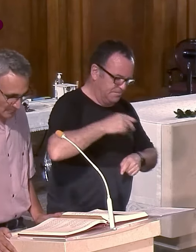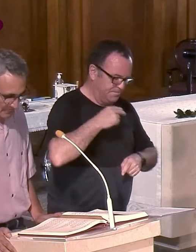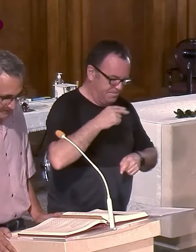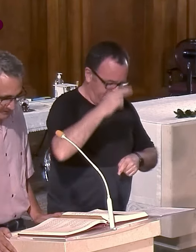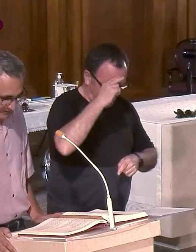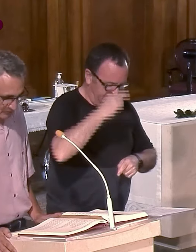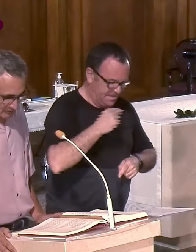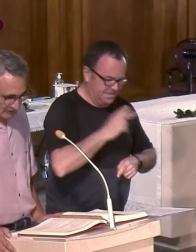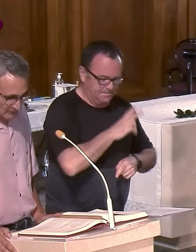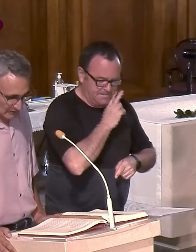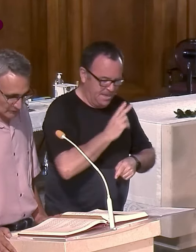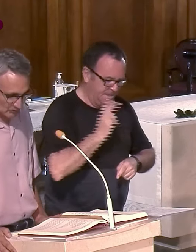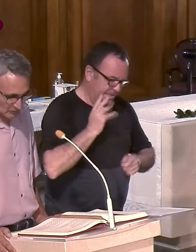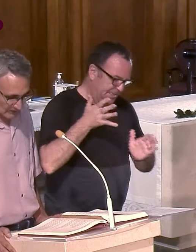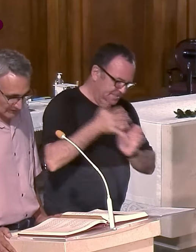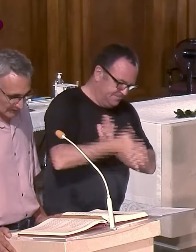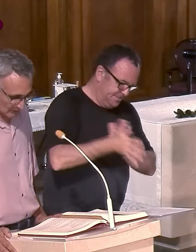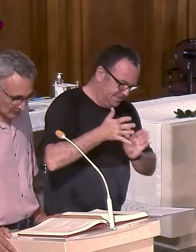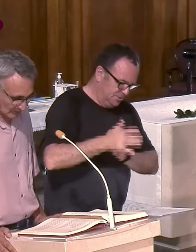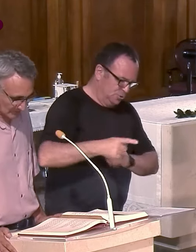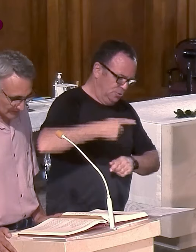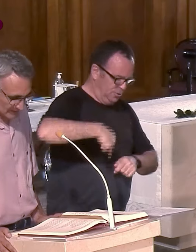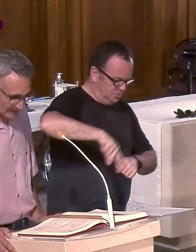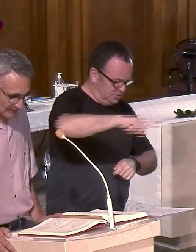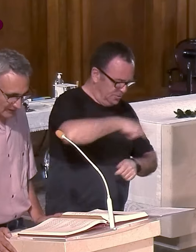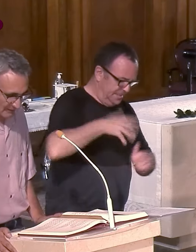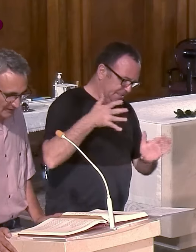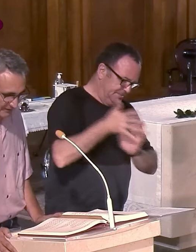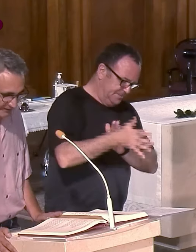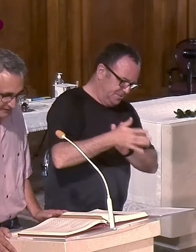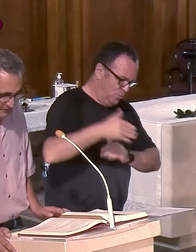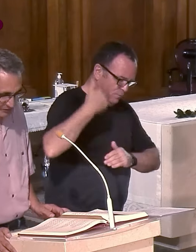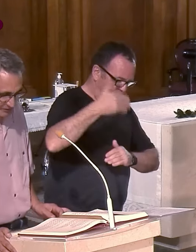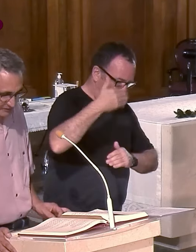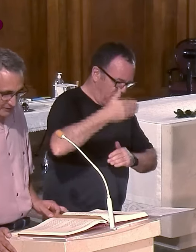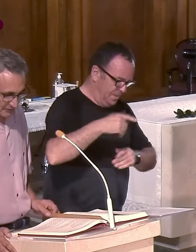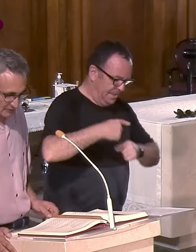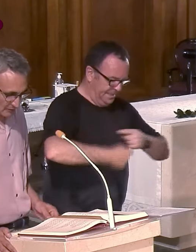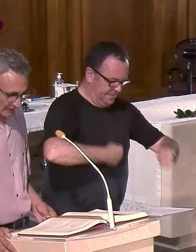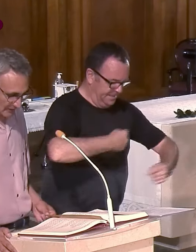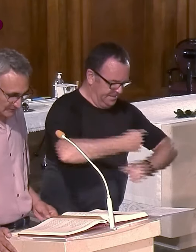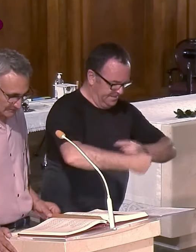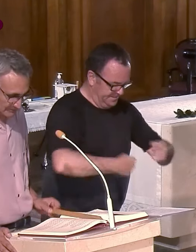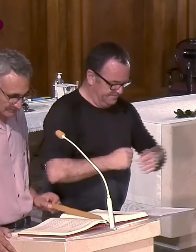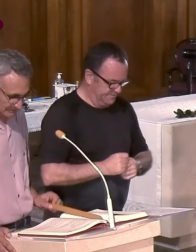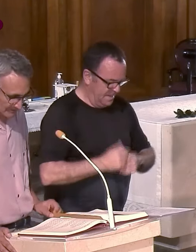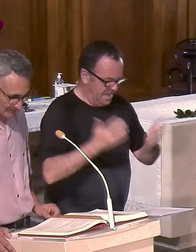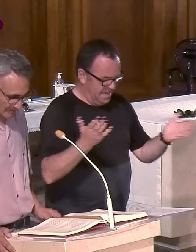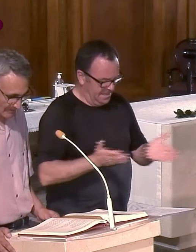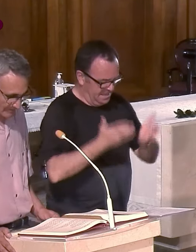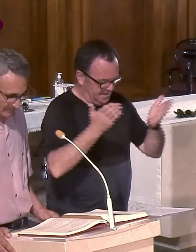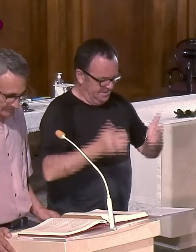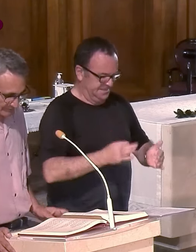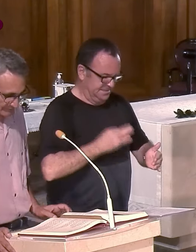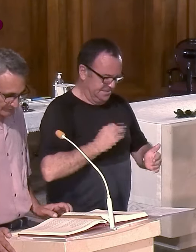contaron, lo contaremos a la futura generación. Las alabanzas del Señor, su poder.